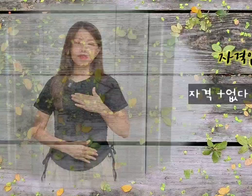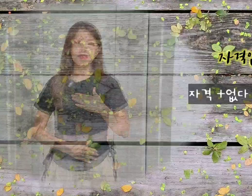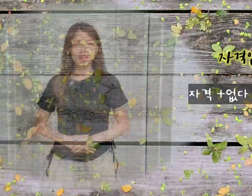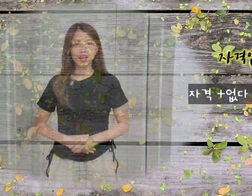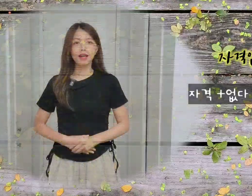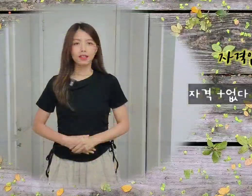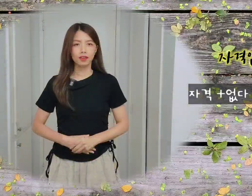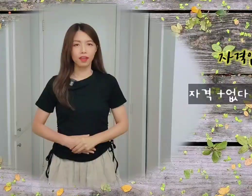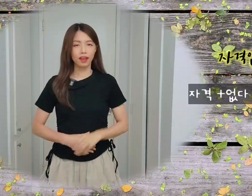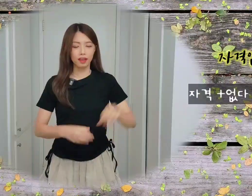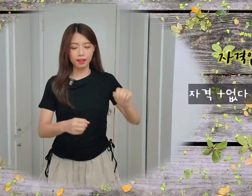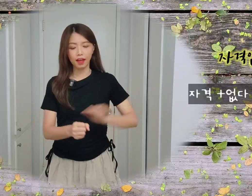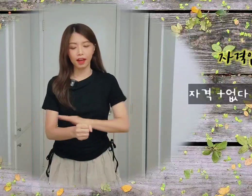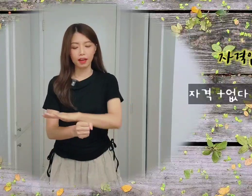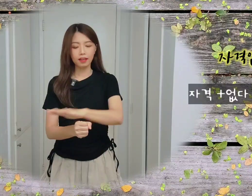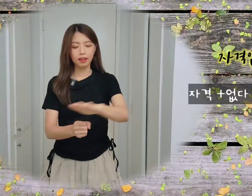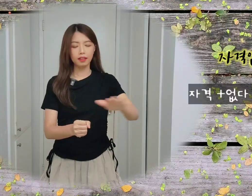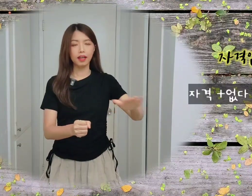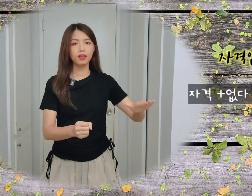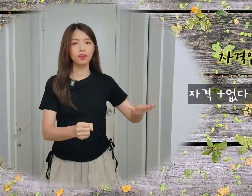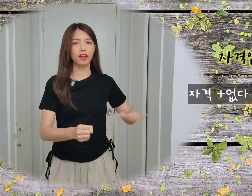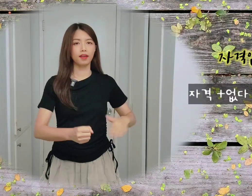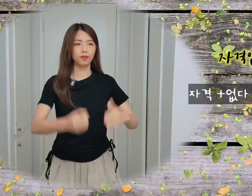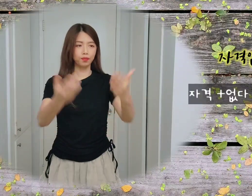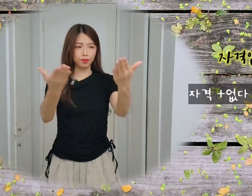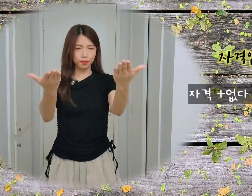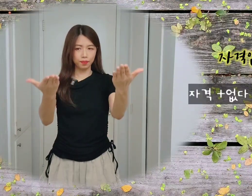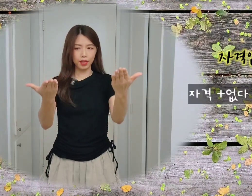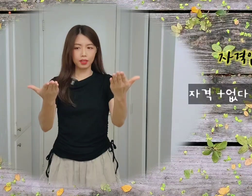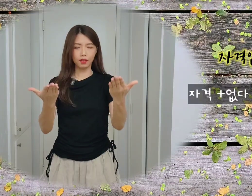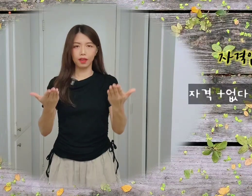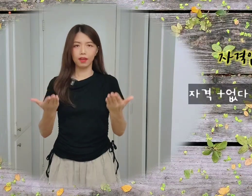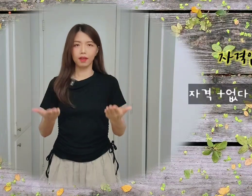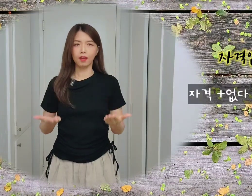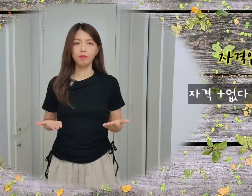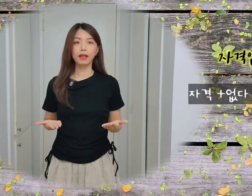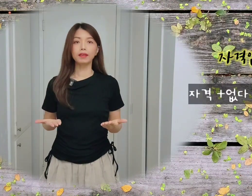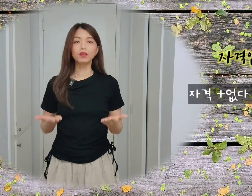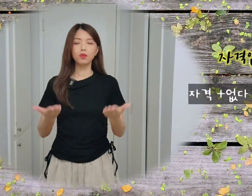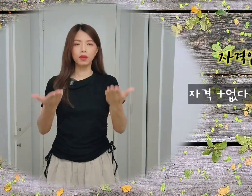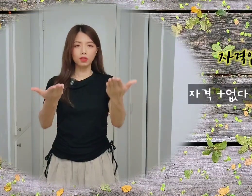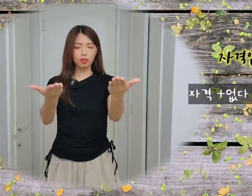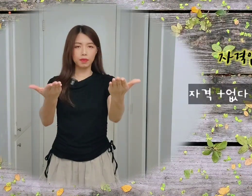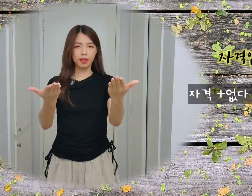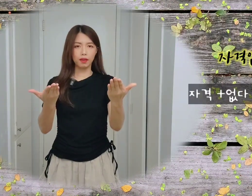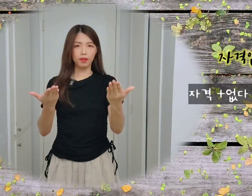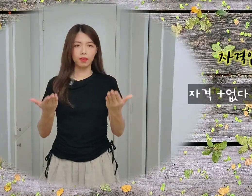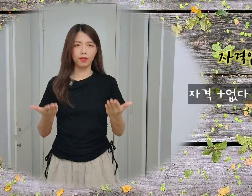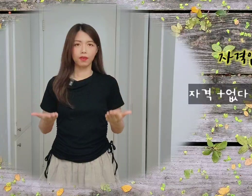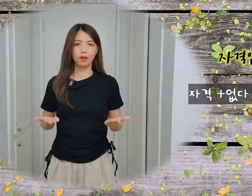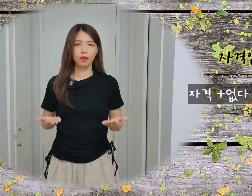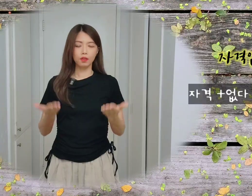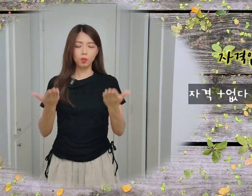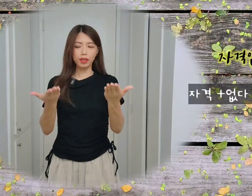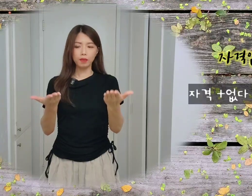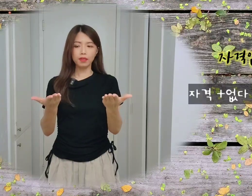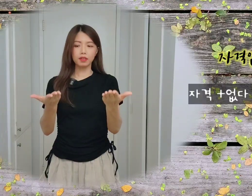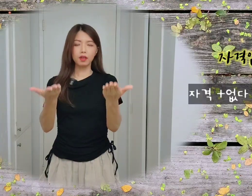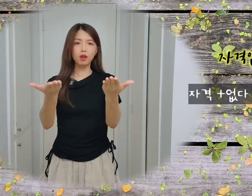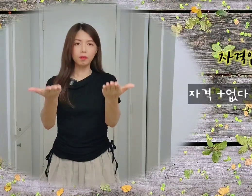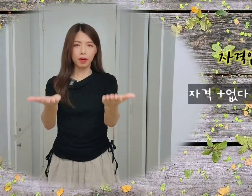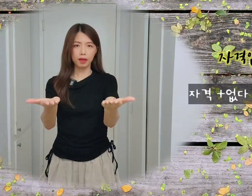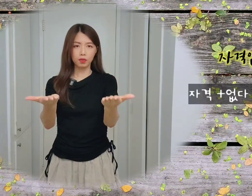날 사랑하셨네, 사랑하셨네, 하셨네. 받다 수어를 해주시면 돼요.